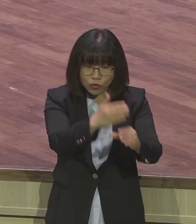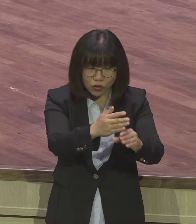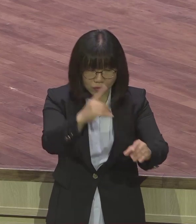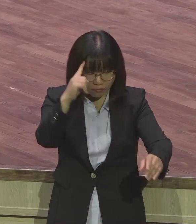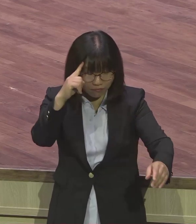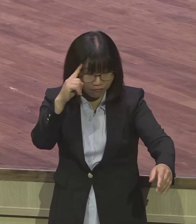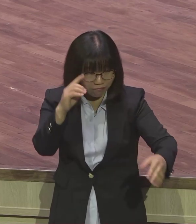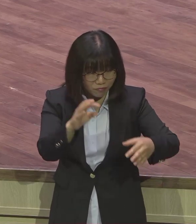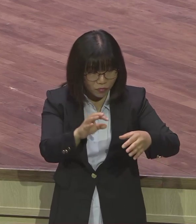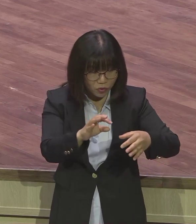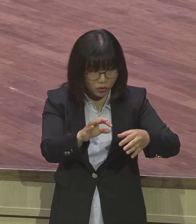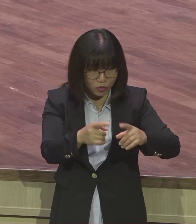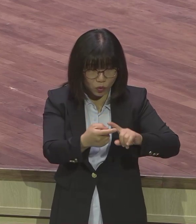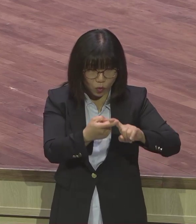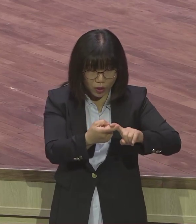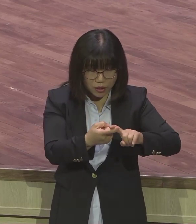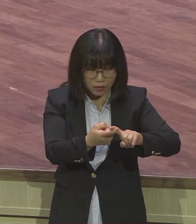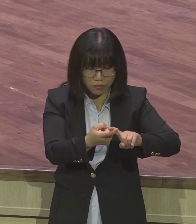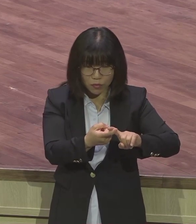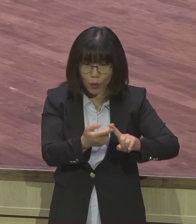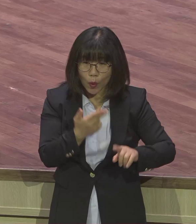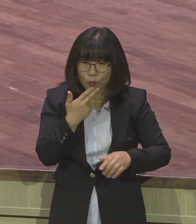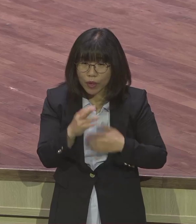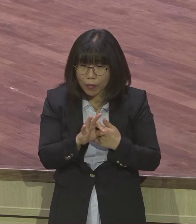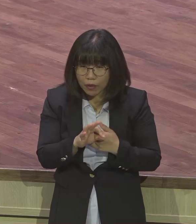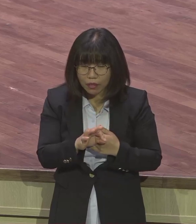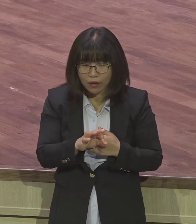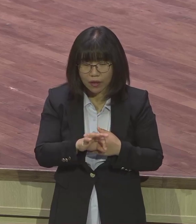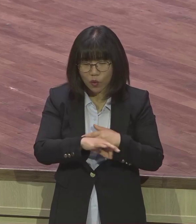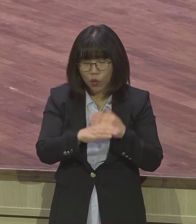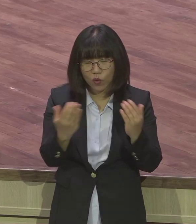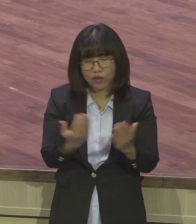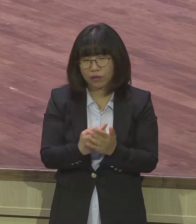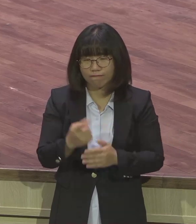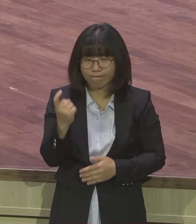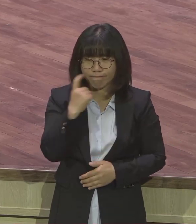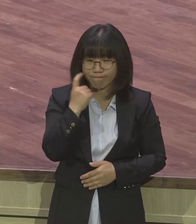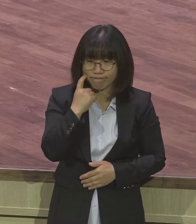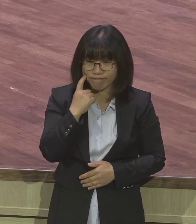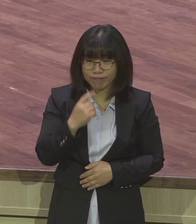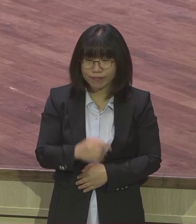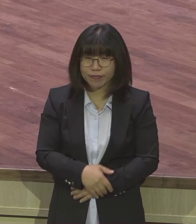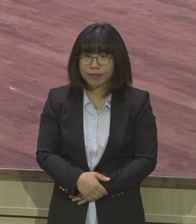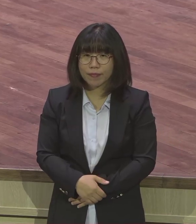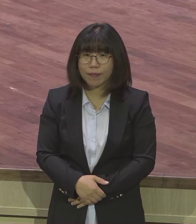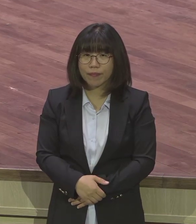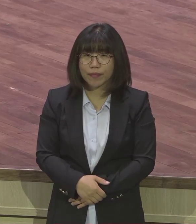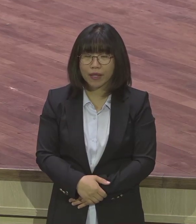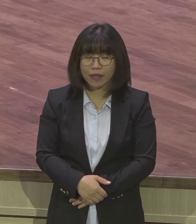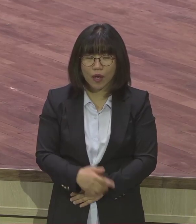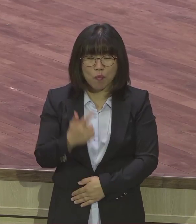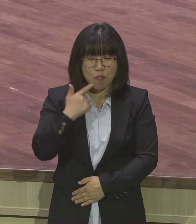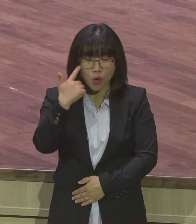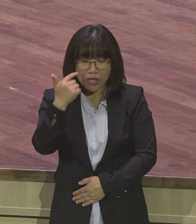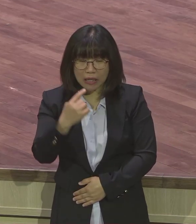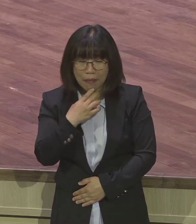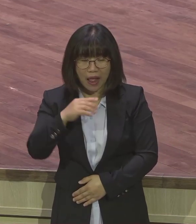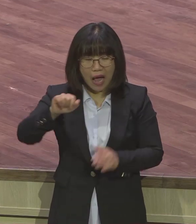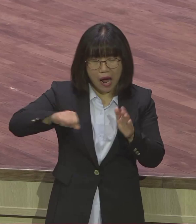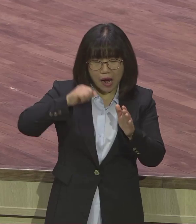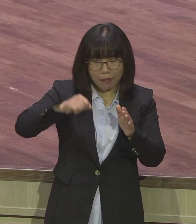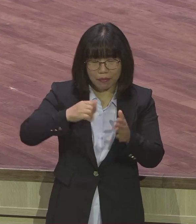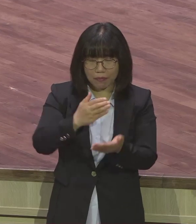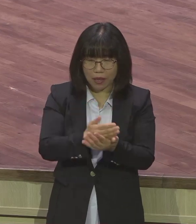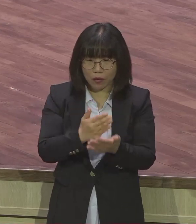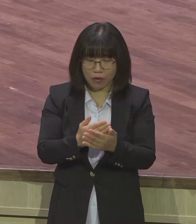말짱 거짓말이에요. 그 분위기도 안 되는데 그래서 하면 어떻게 해요? 목사 님만 떠들어라. 교회